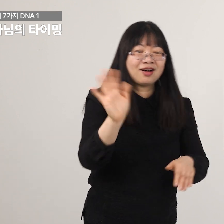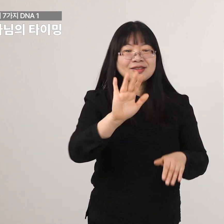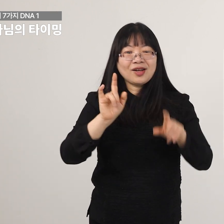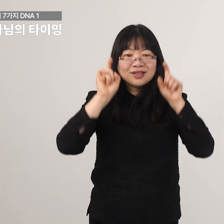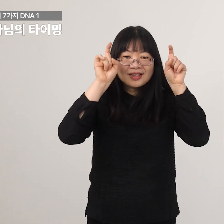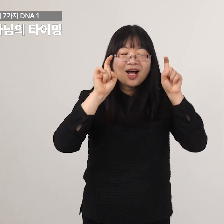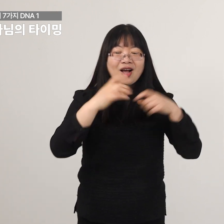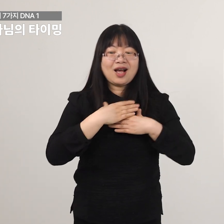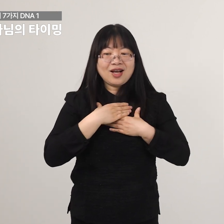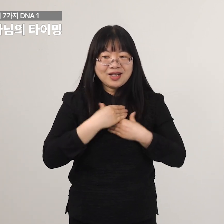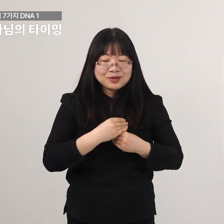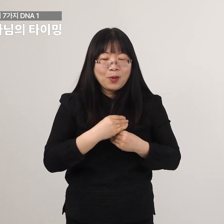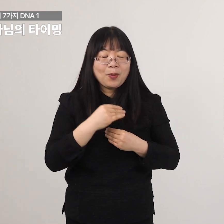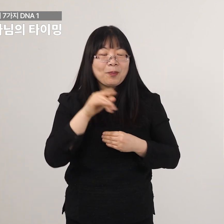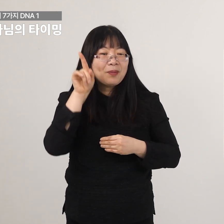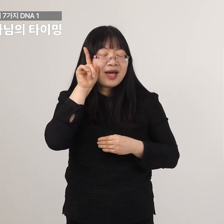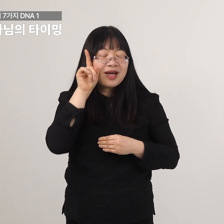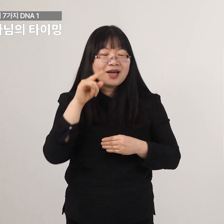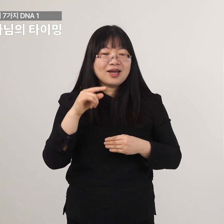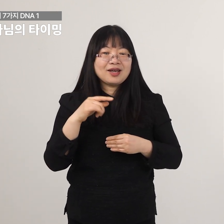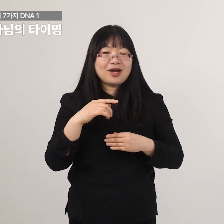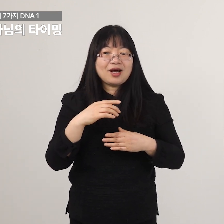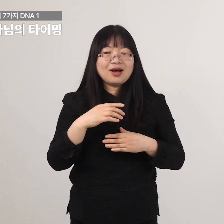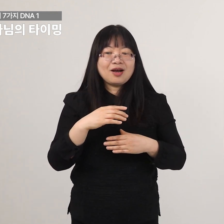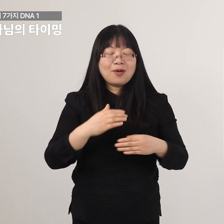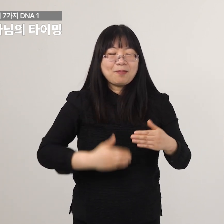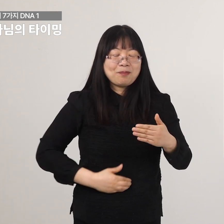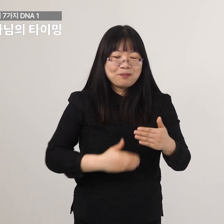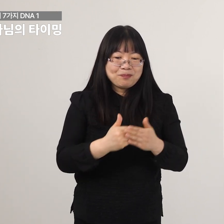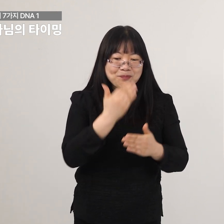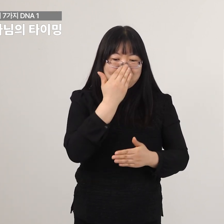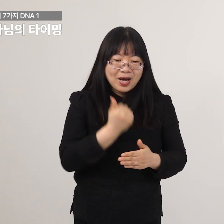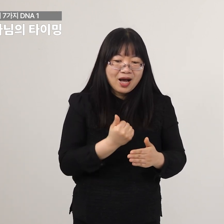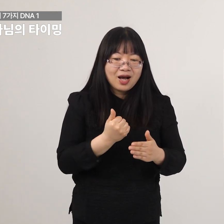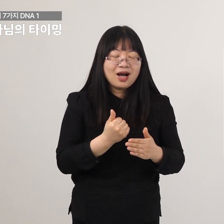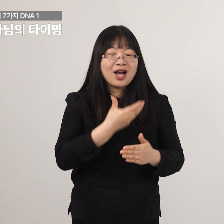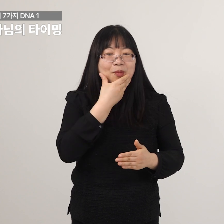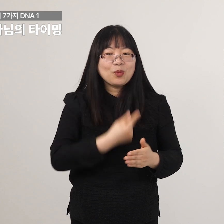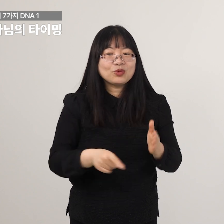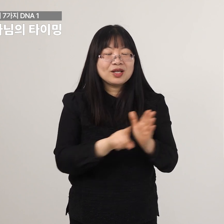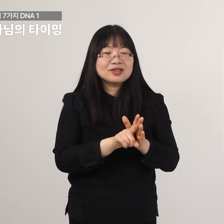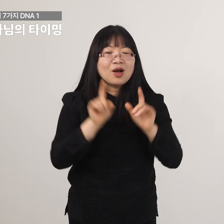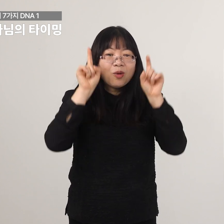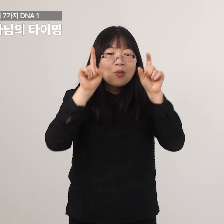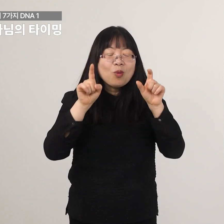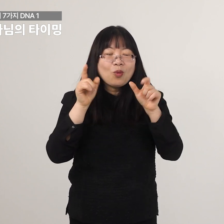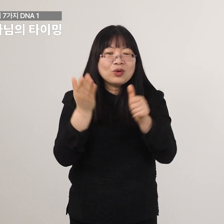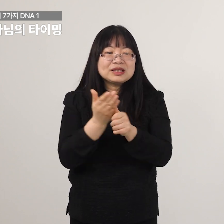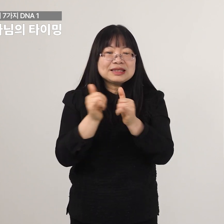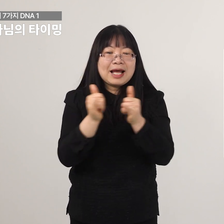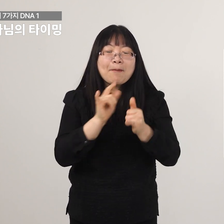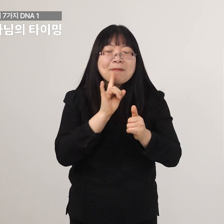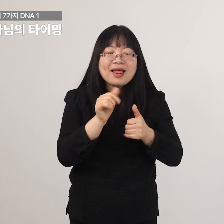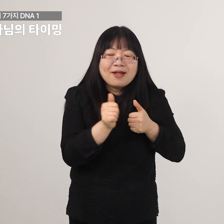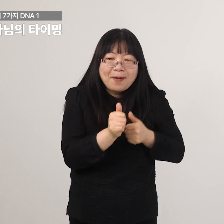철저히 안전하고 철저히 행복하고 철저히 배부르려면 목자를 바짝 쫓아야 가장